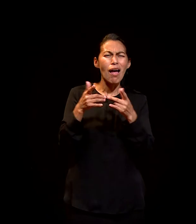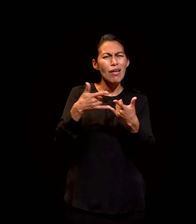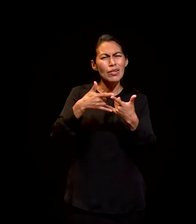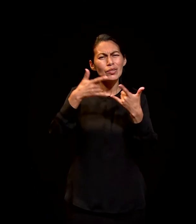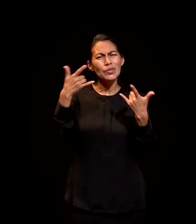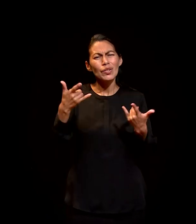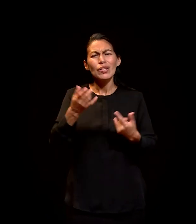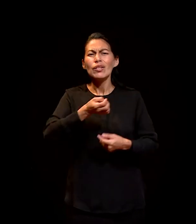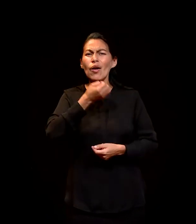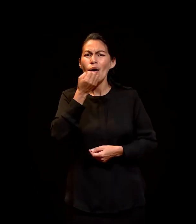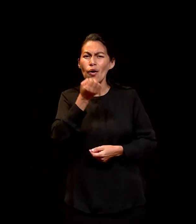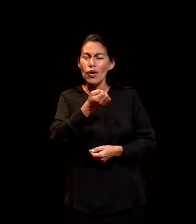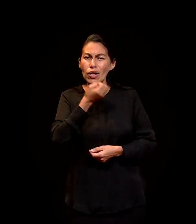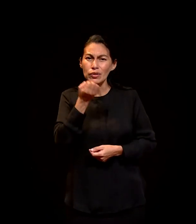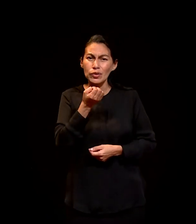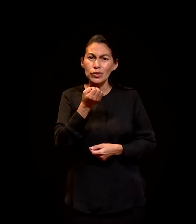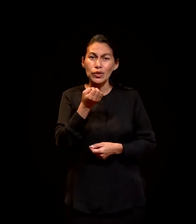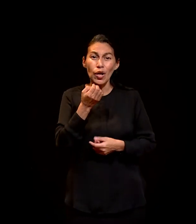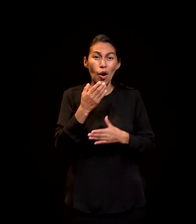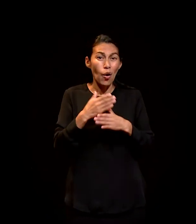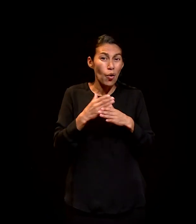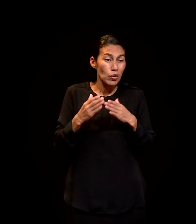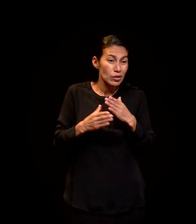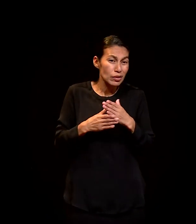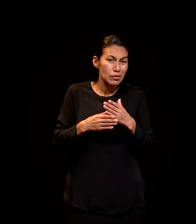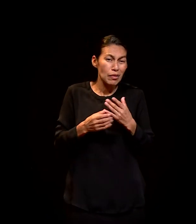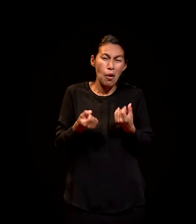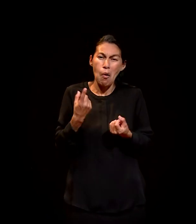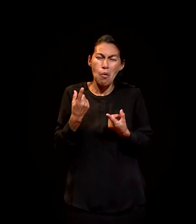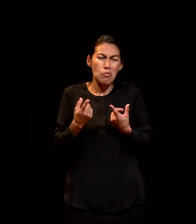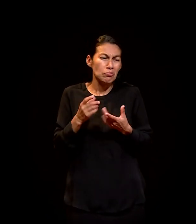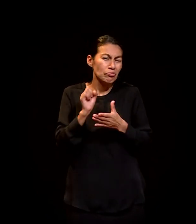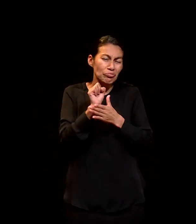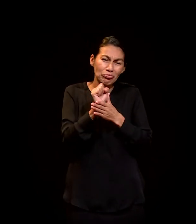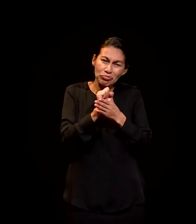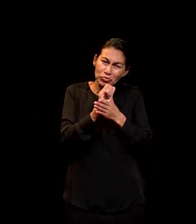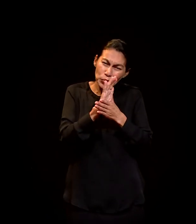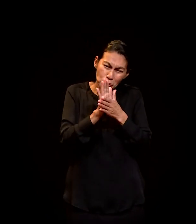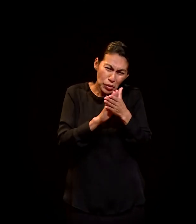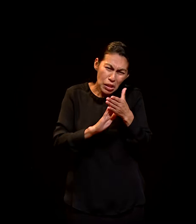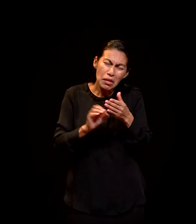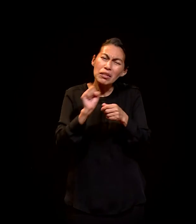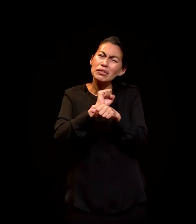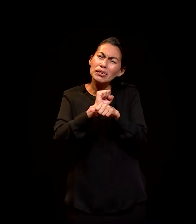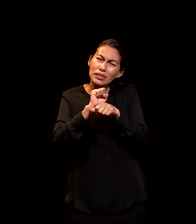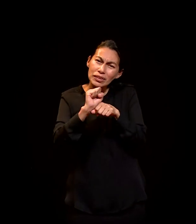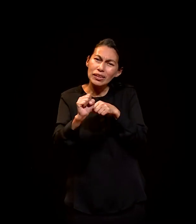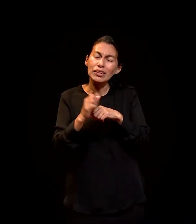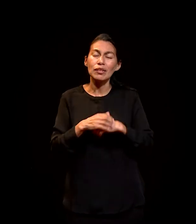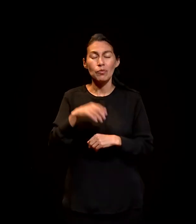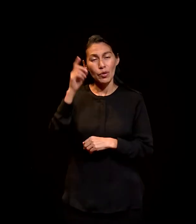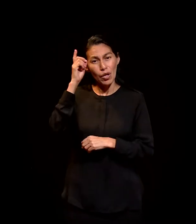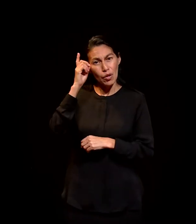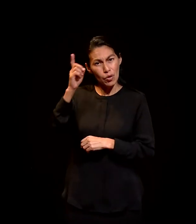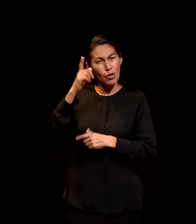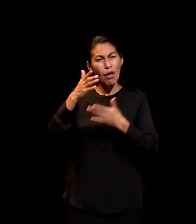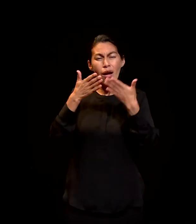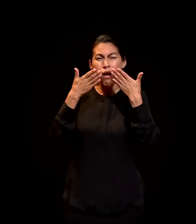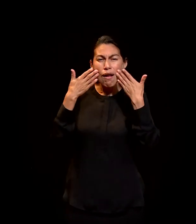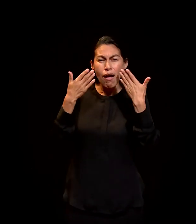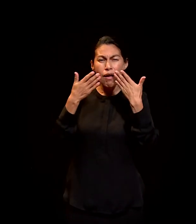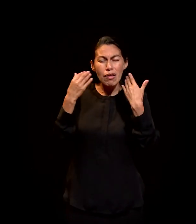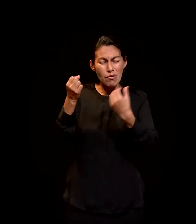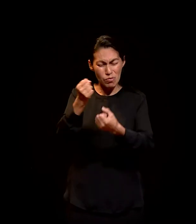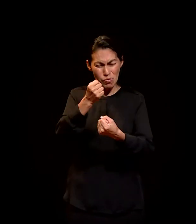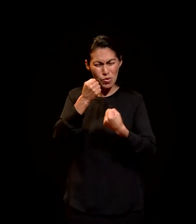anécdotas de oración en cosas sencillas porque dios manifiestas gracia y su poder